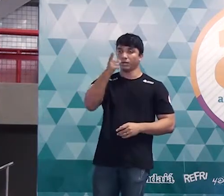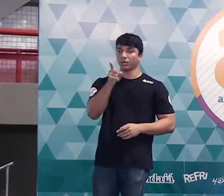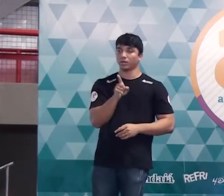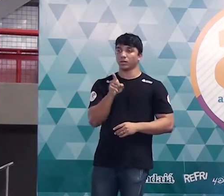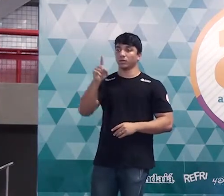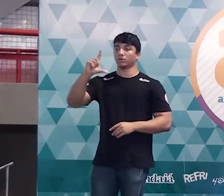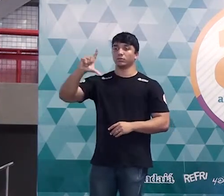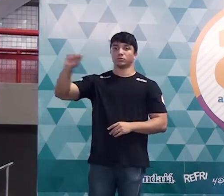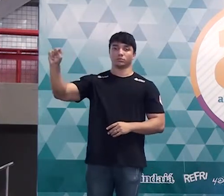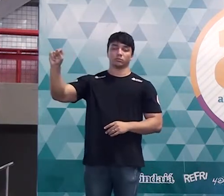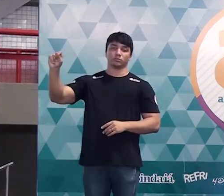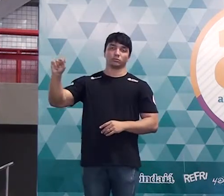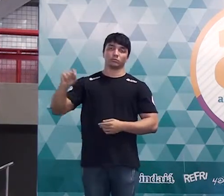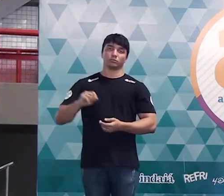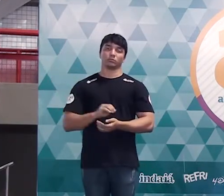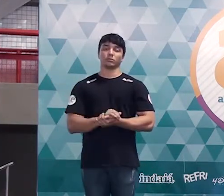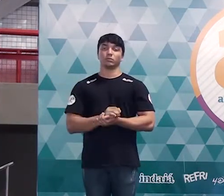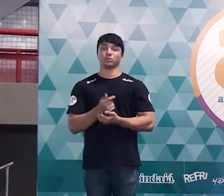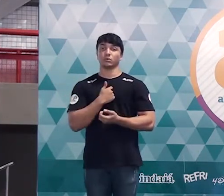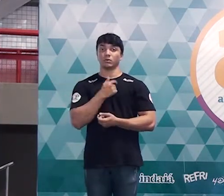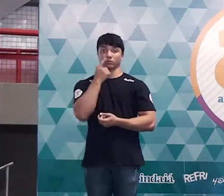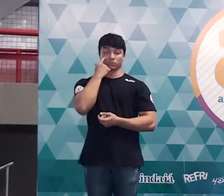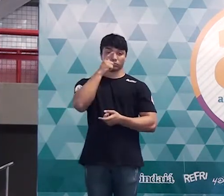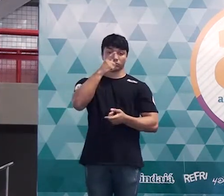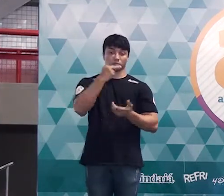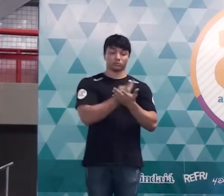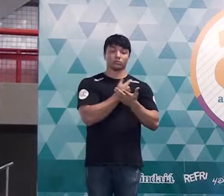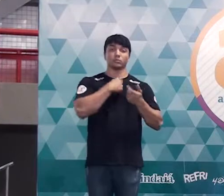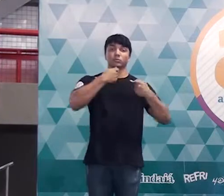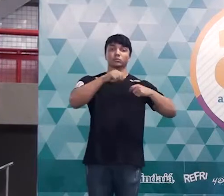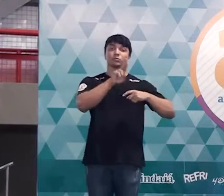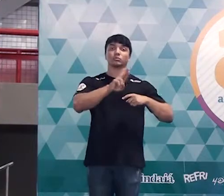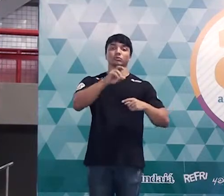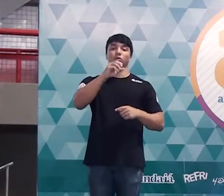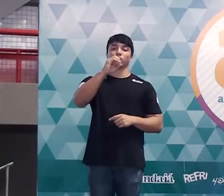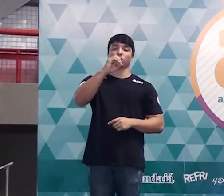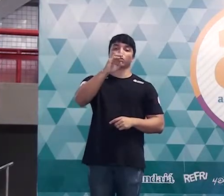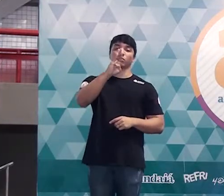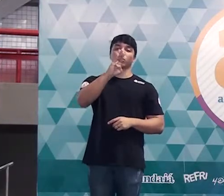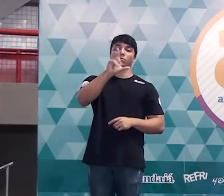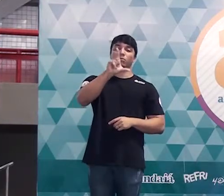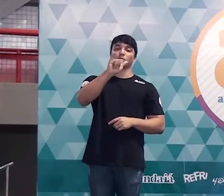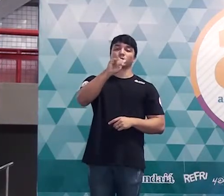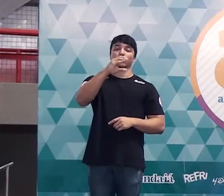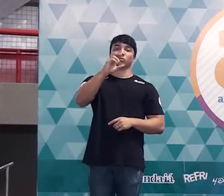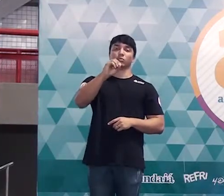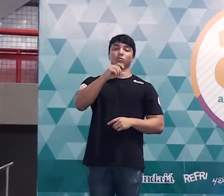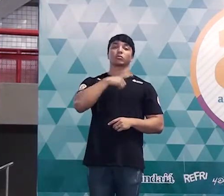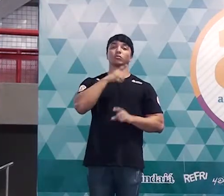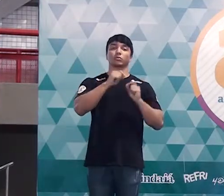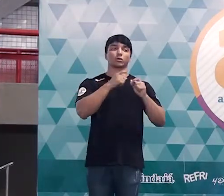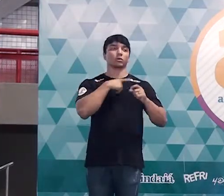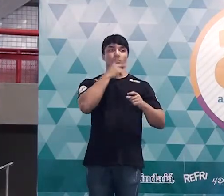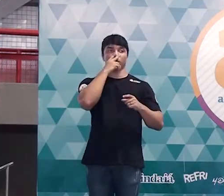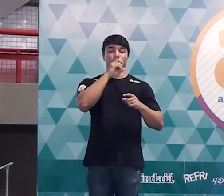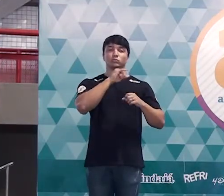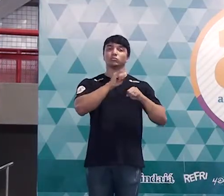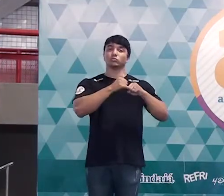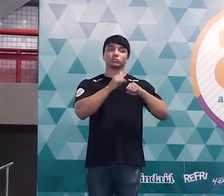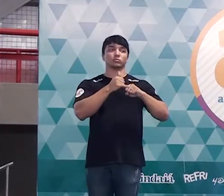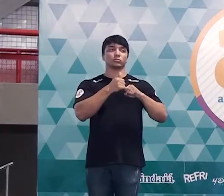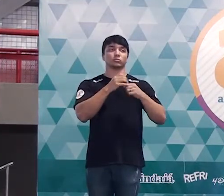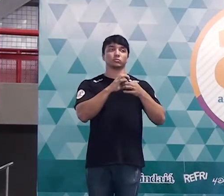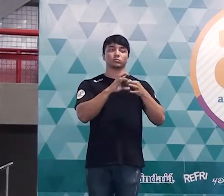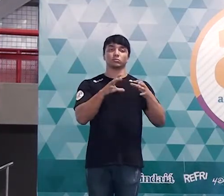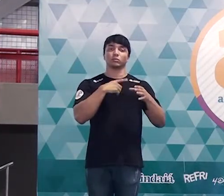sair. Nesse caso, eu vou usar o pronome oblíquo como sujeito do infinitivo, do verbo sair. Eu vou dizer